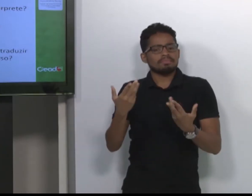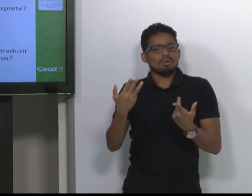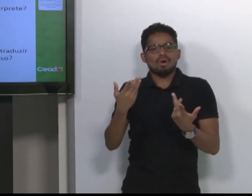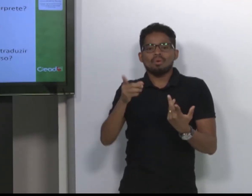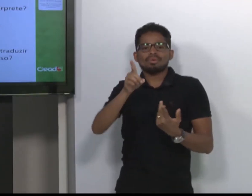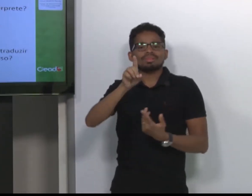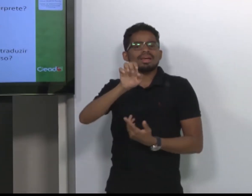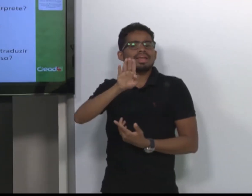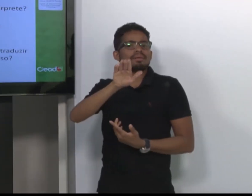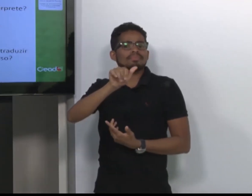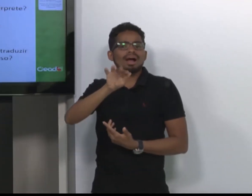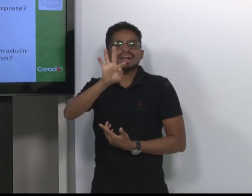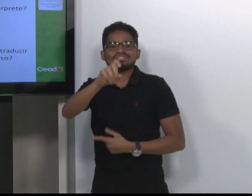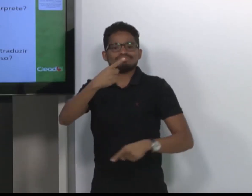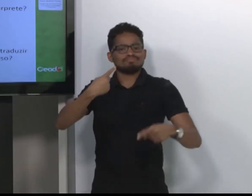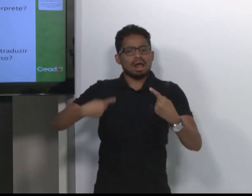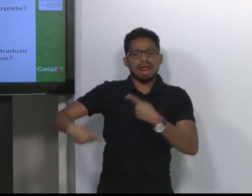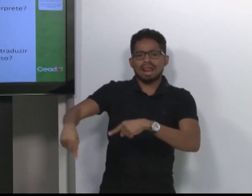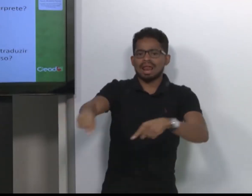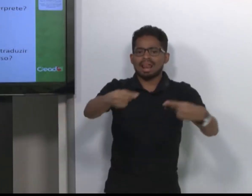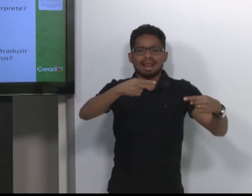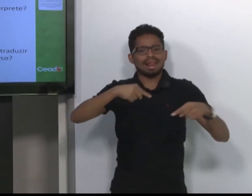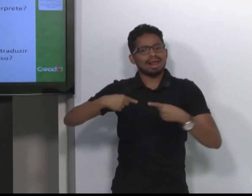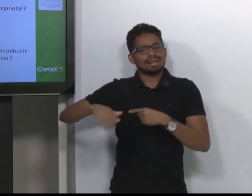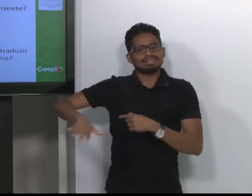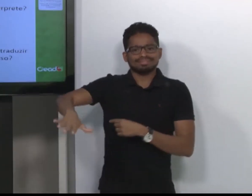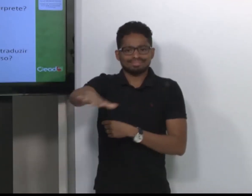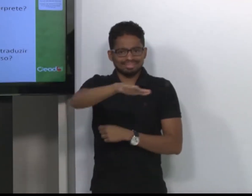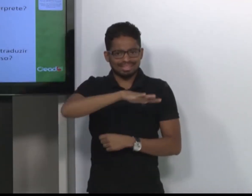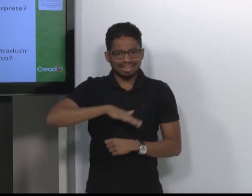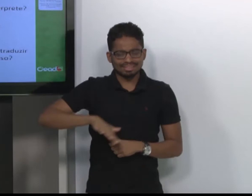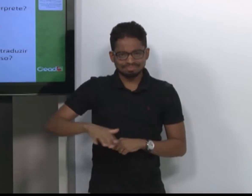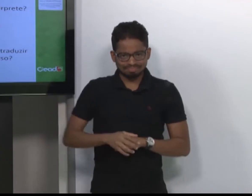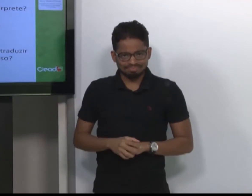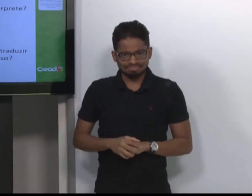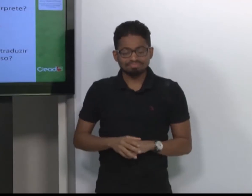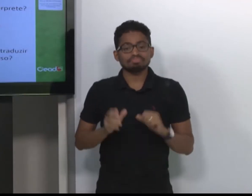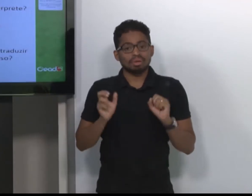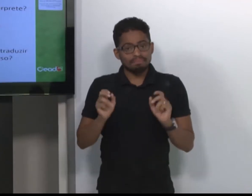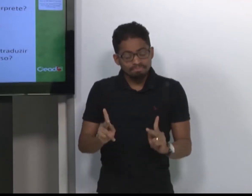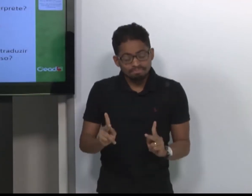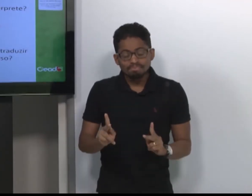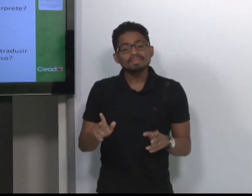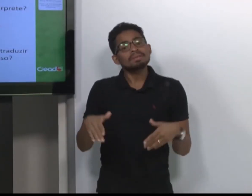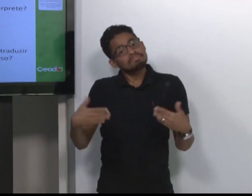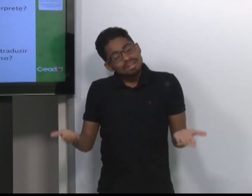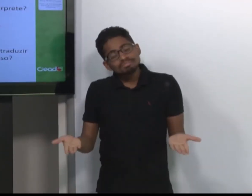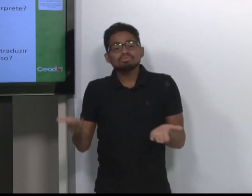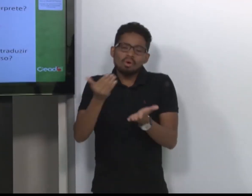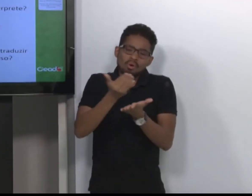é necessário amplos debates sobre essa temática, ok? Então, vamos iniciar.